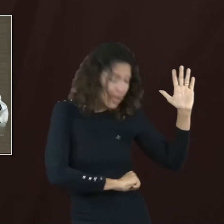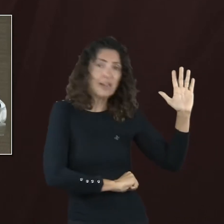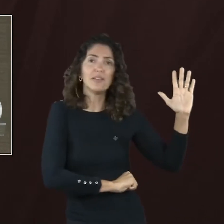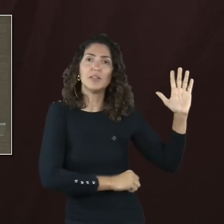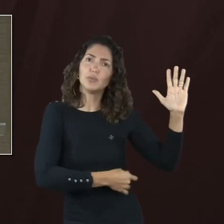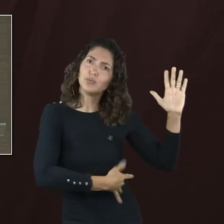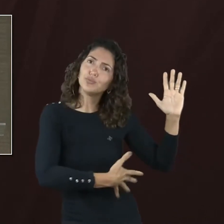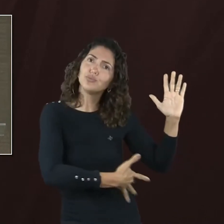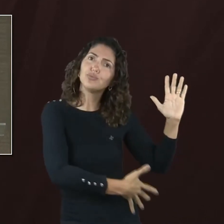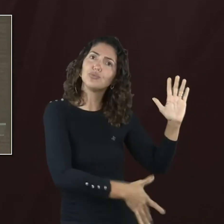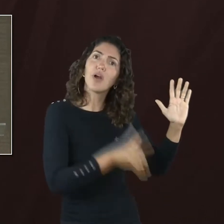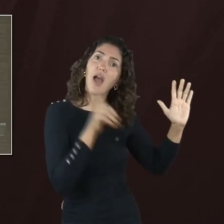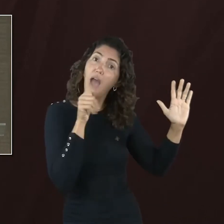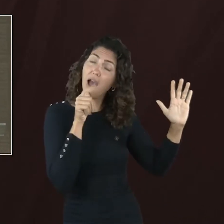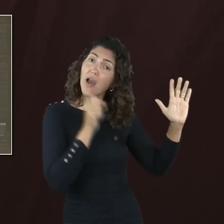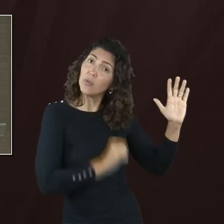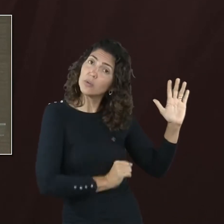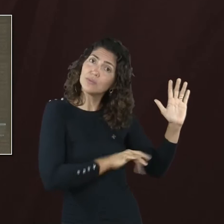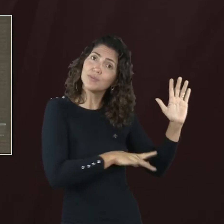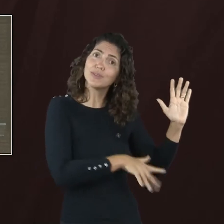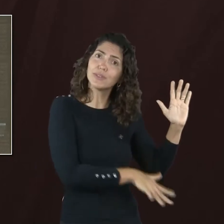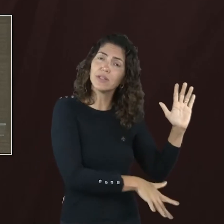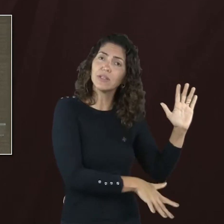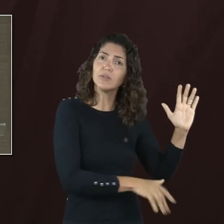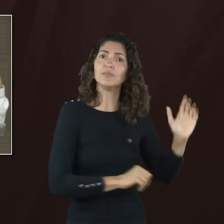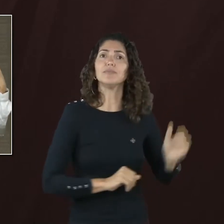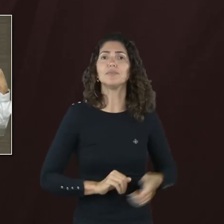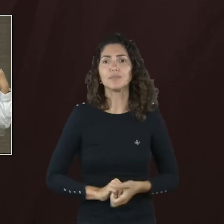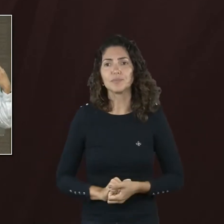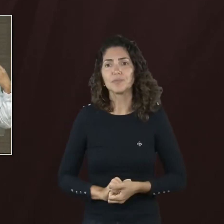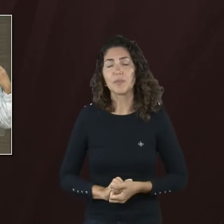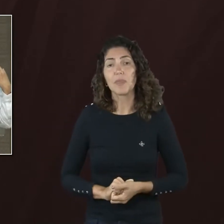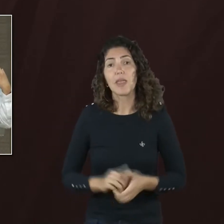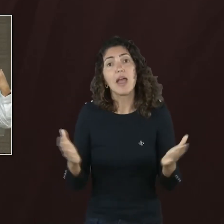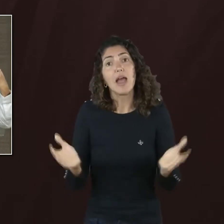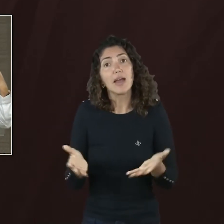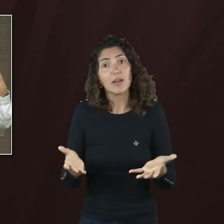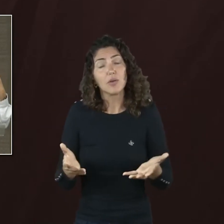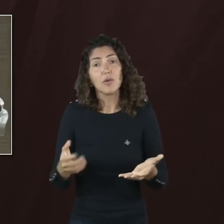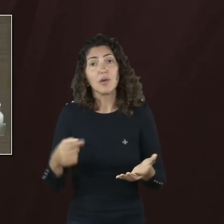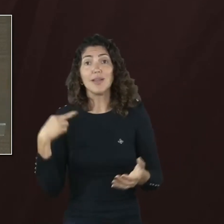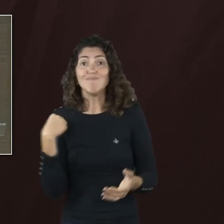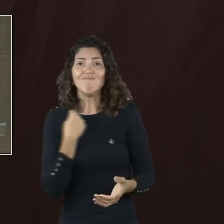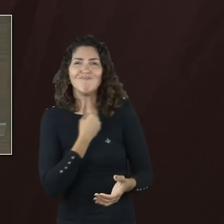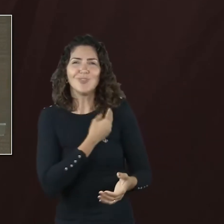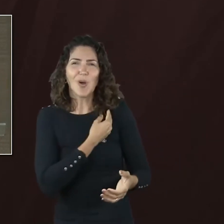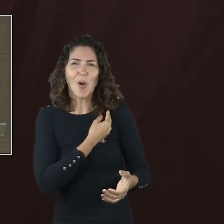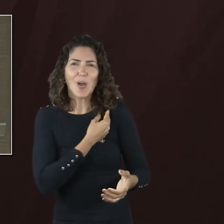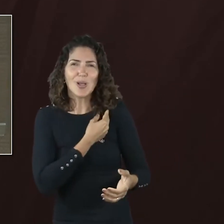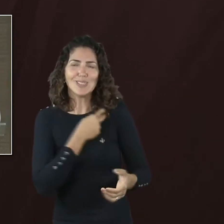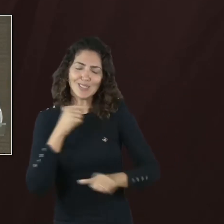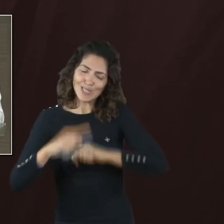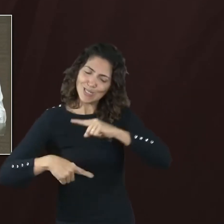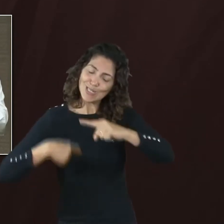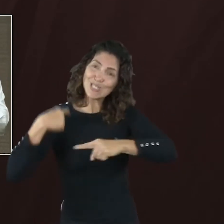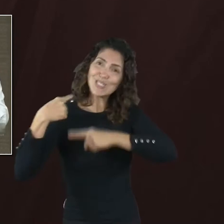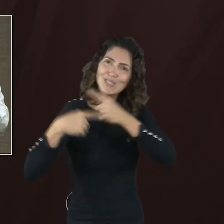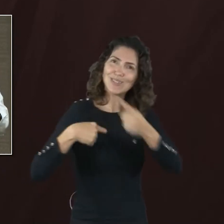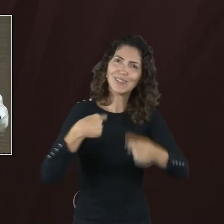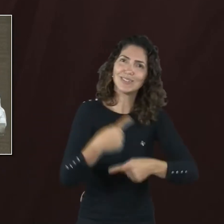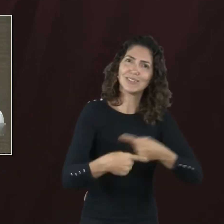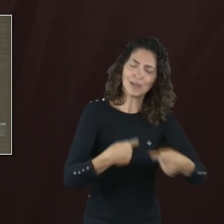está preparando a igreja para essa igreja que saiu de Cristo voltar para Cristo. Aleluia.